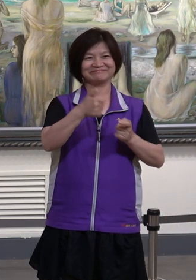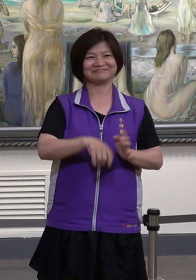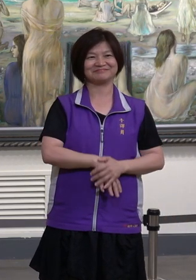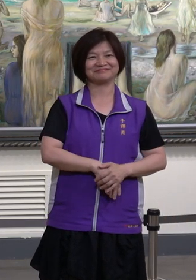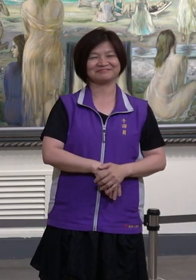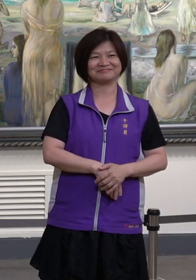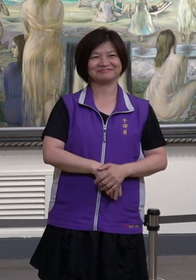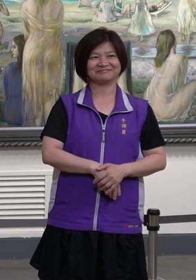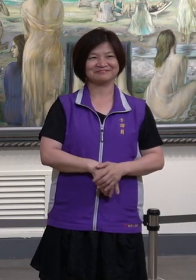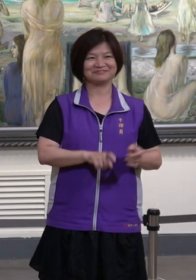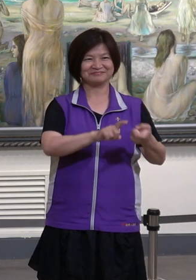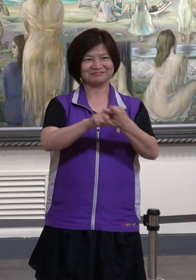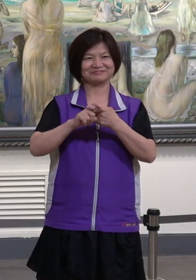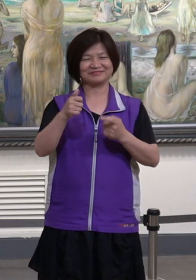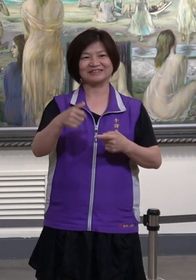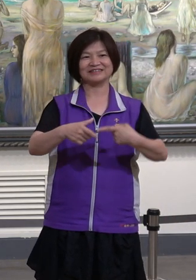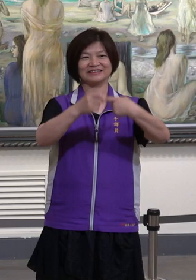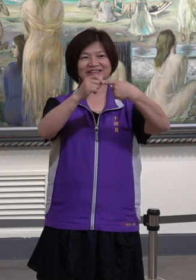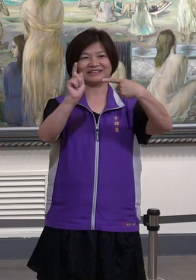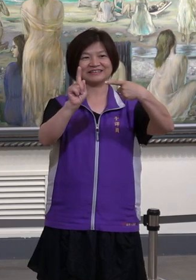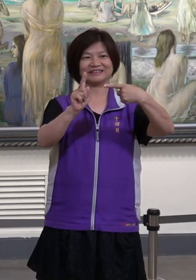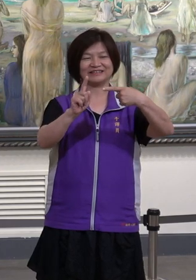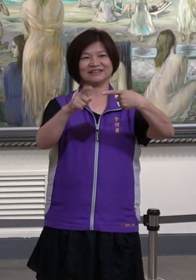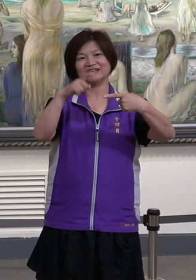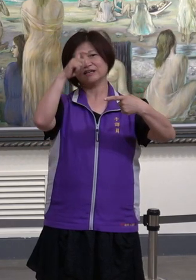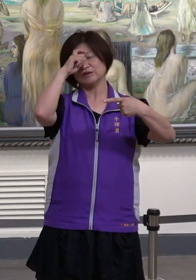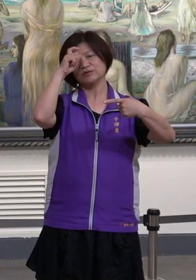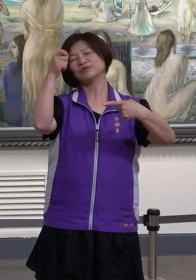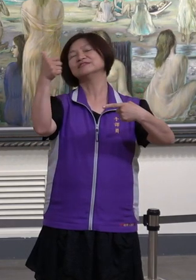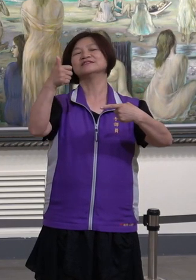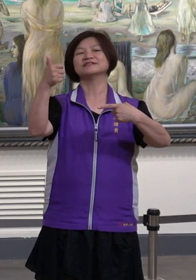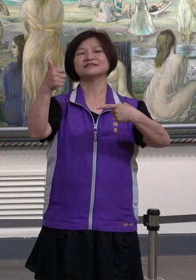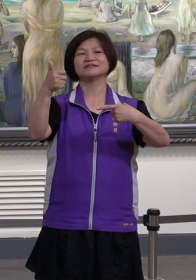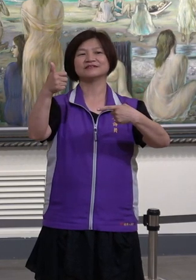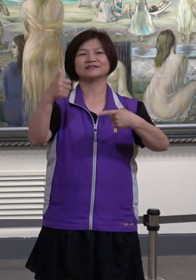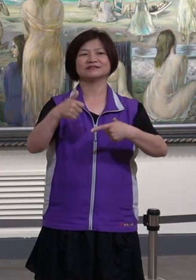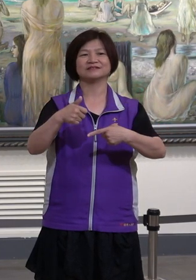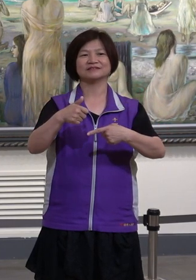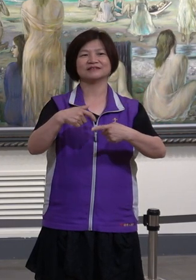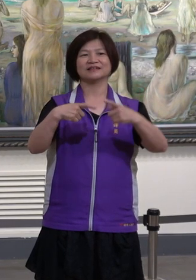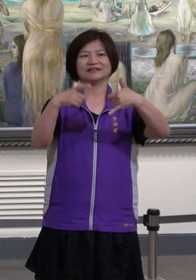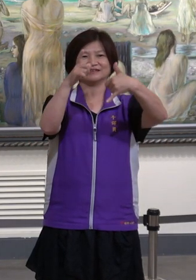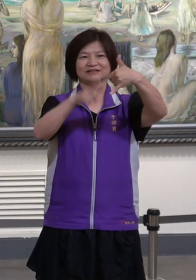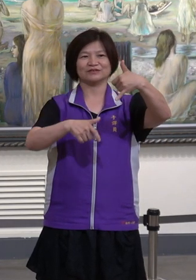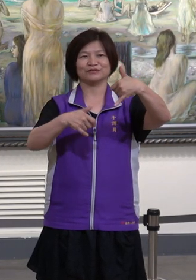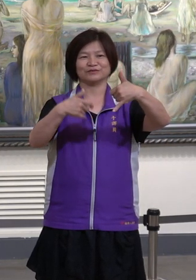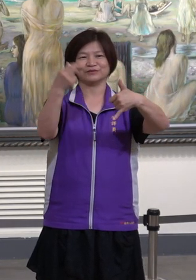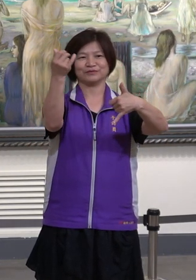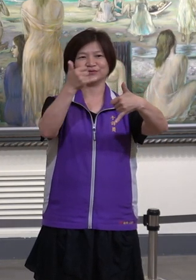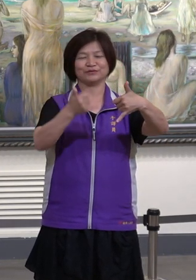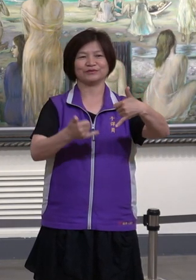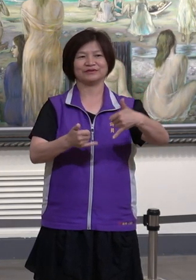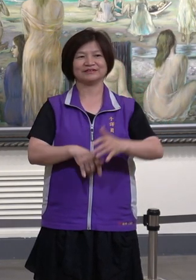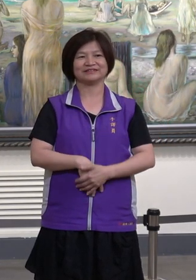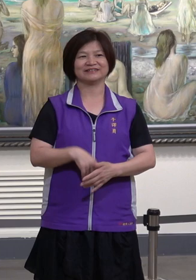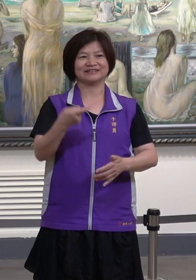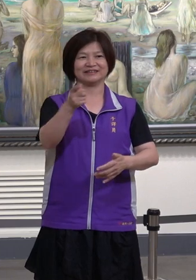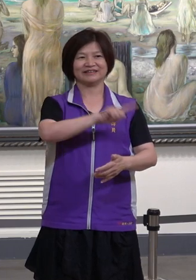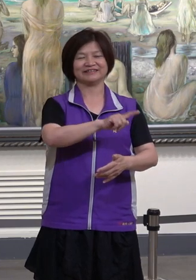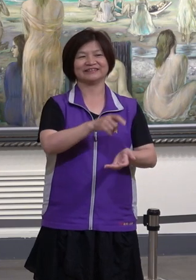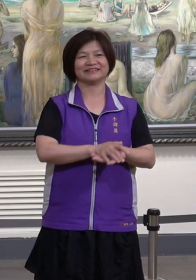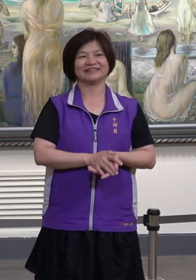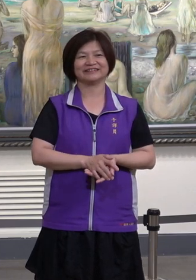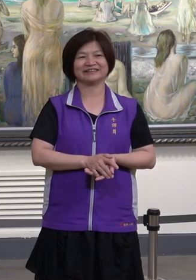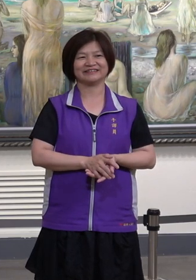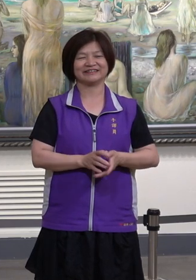蛮深的，因为第一个有孤显龙先生的人物画像，还有孤宽勉之正的